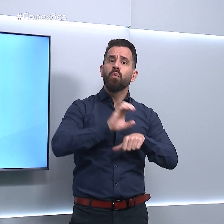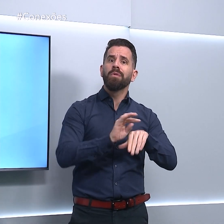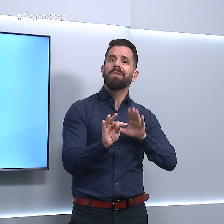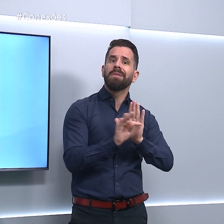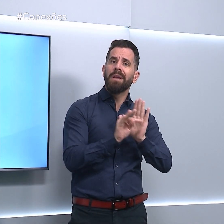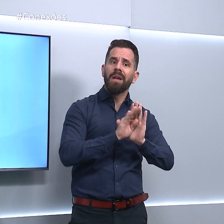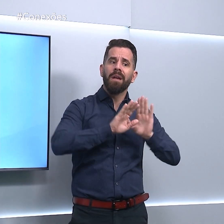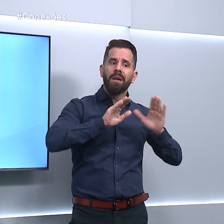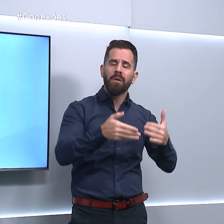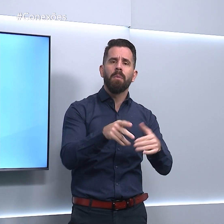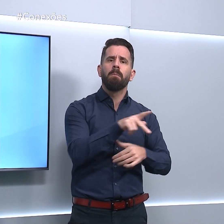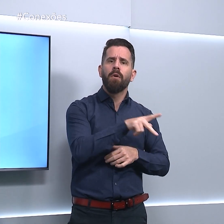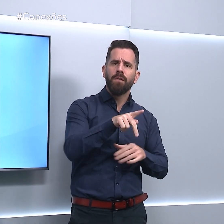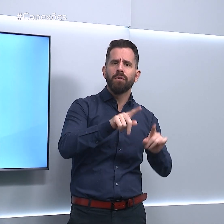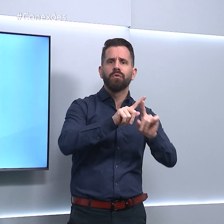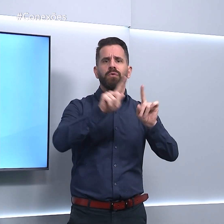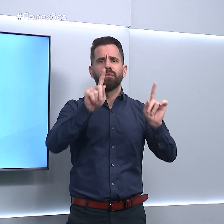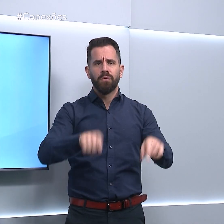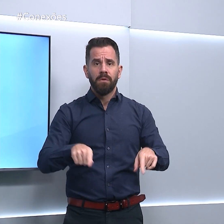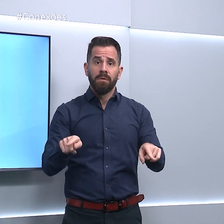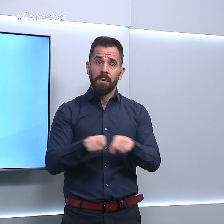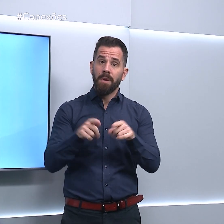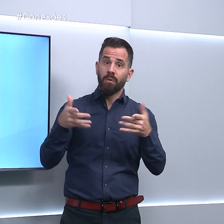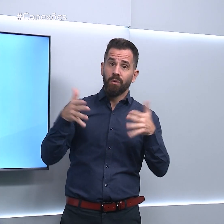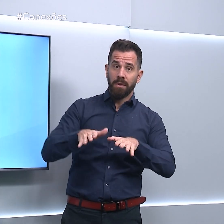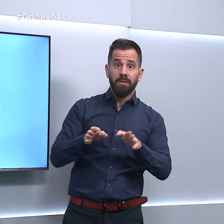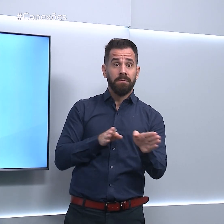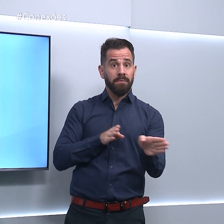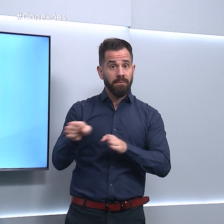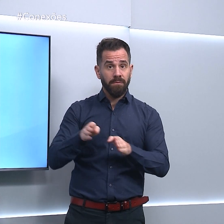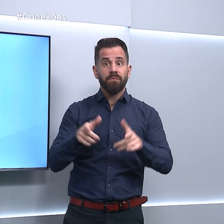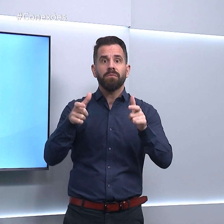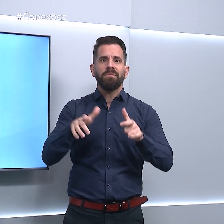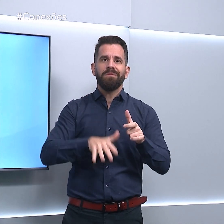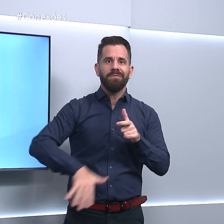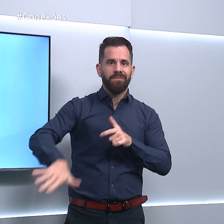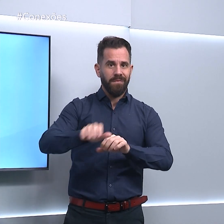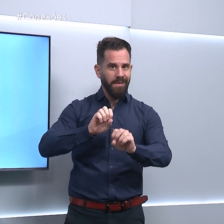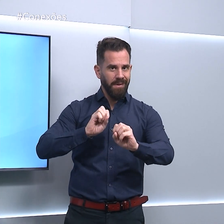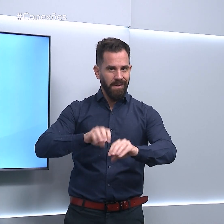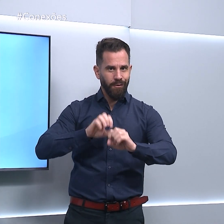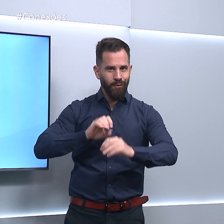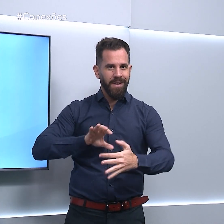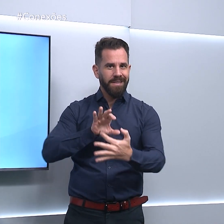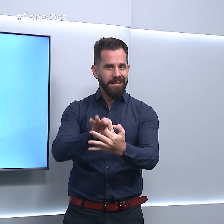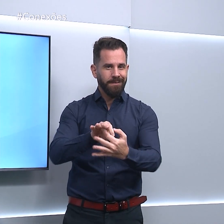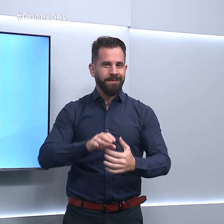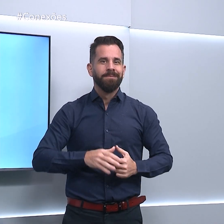também ações de inclusão e acessibilidade em ambientes educacionais.